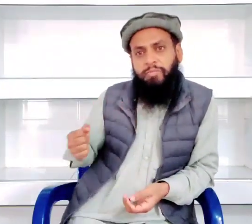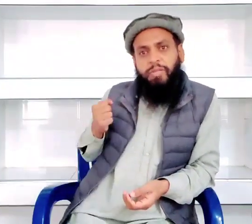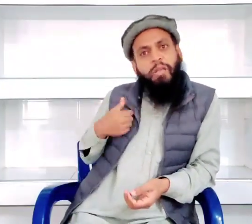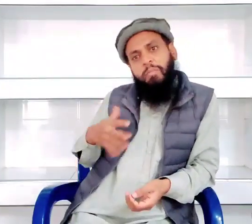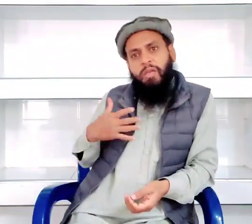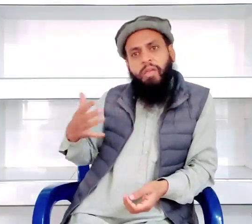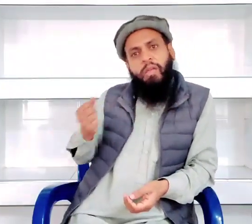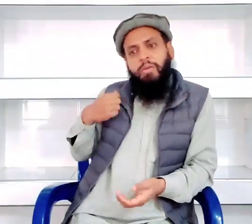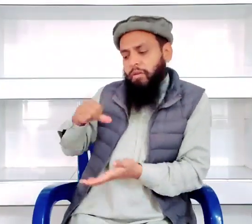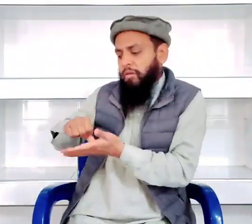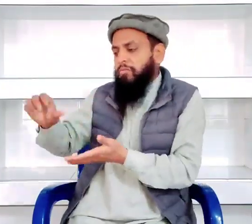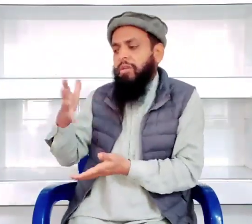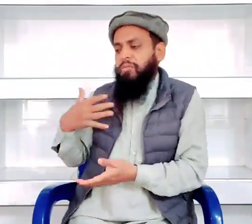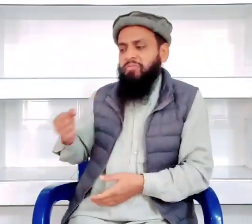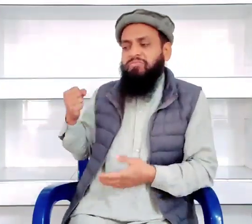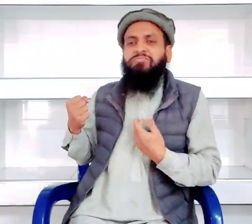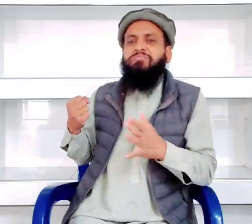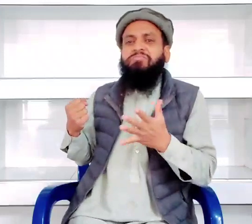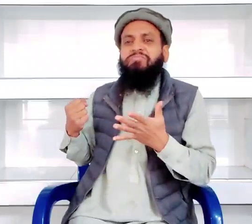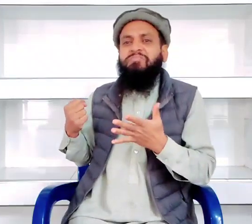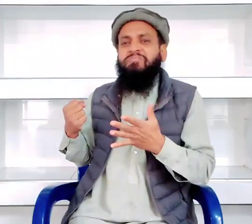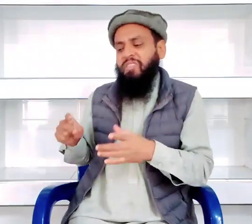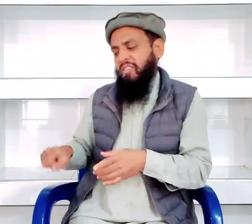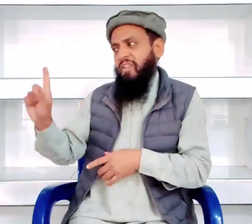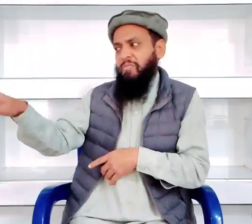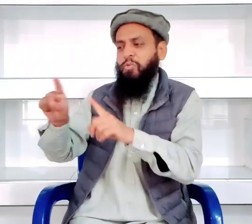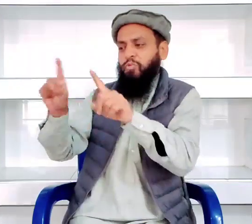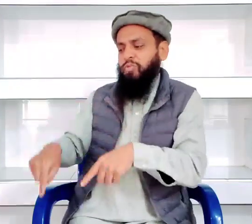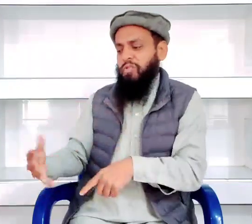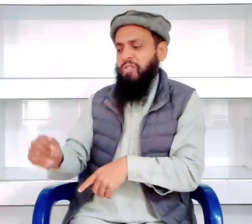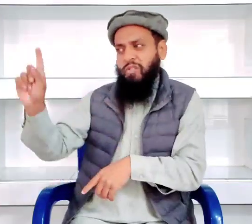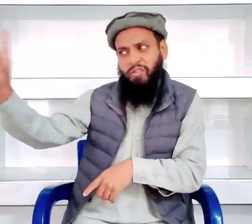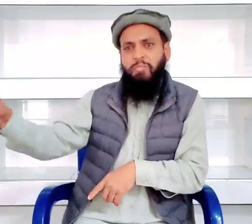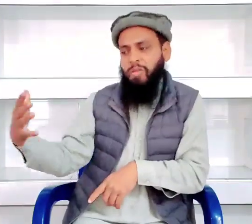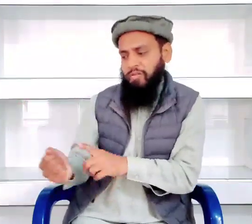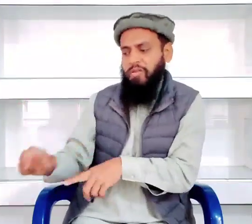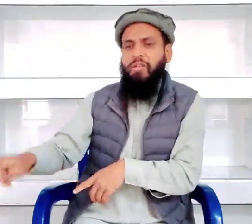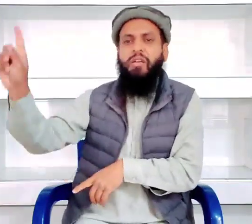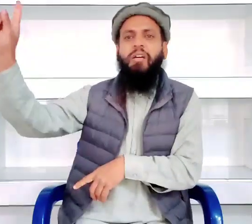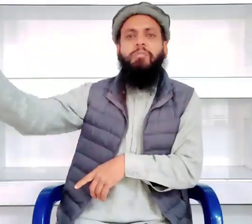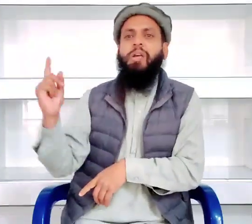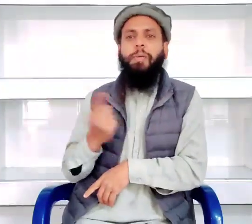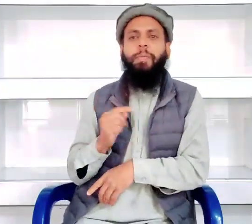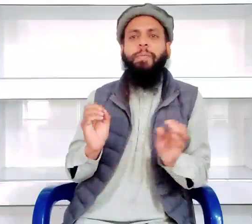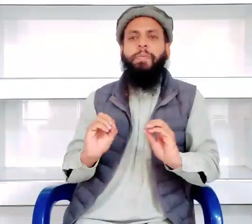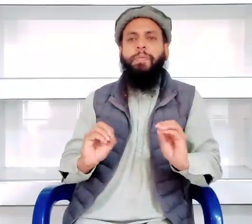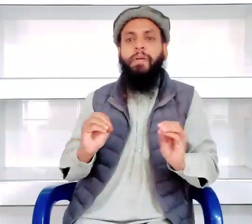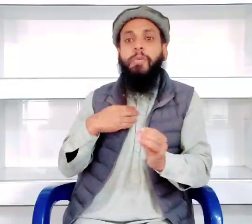لیا جائے ان کو کے سیل کرنا جائز اور درست نہیں ہے. کہ صحیح مسلم کی حدیث ہے 1528